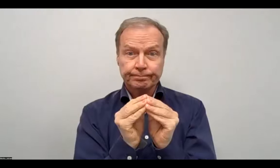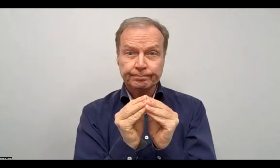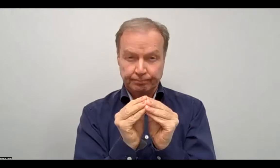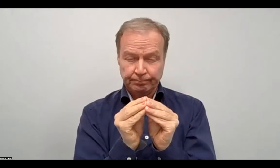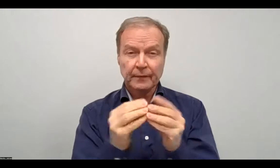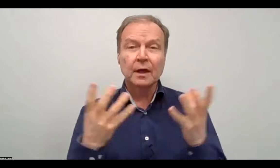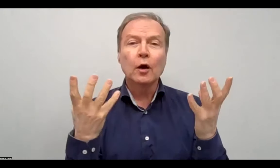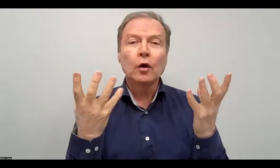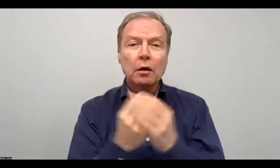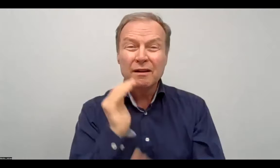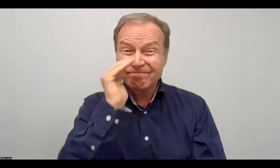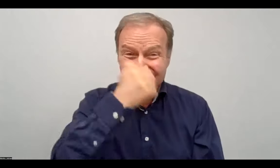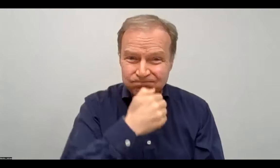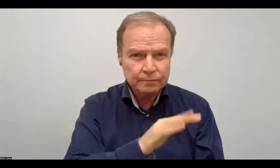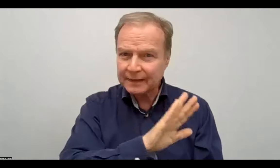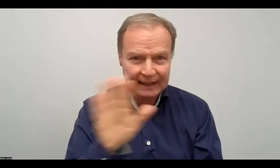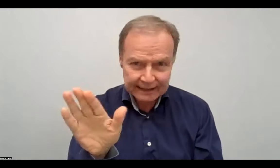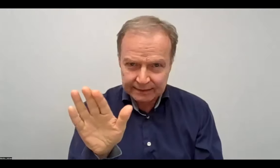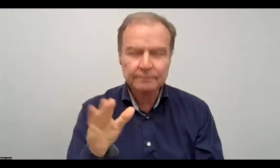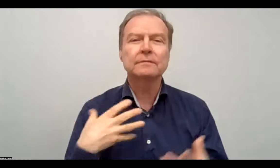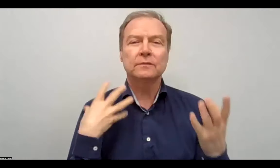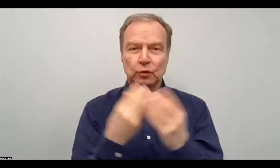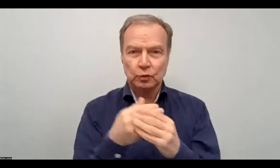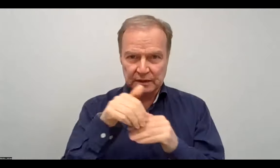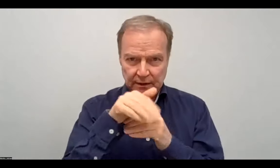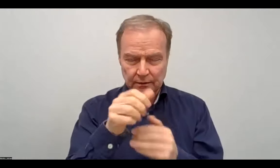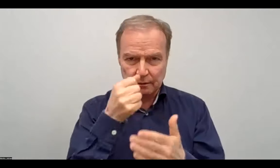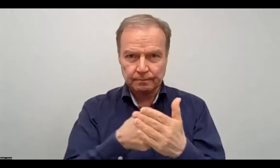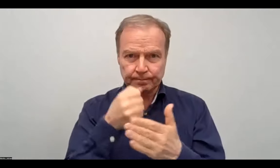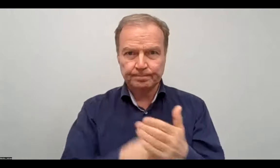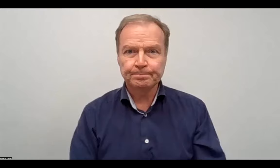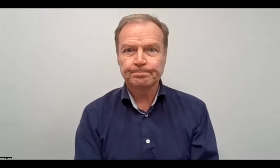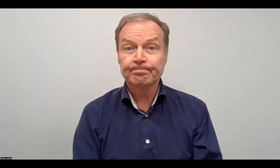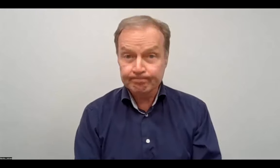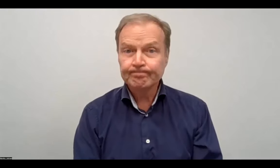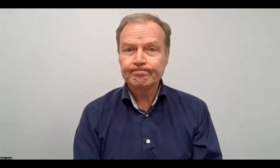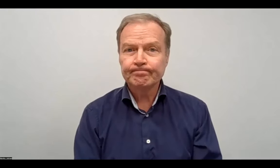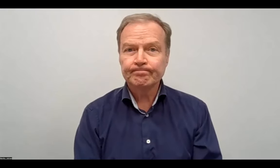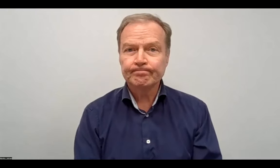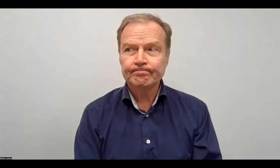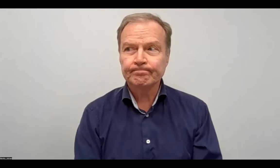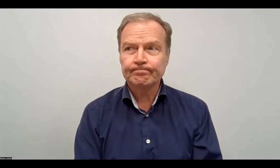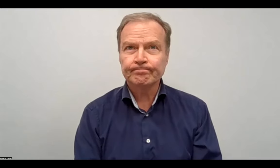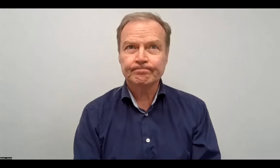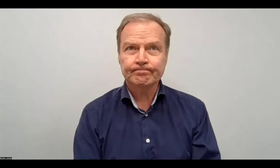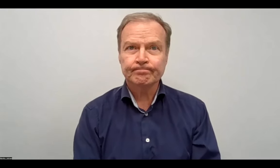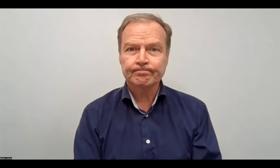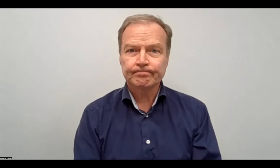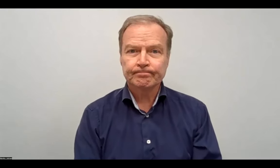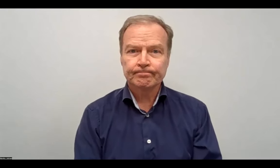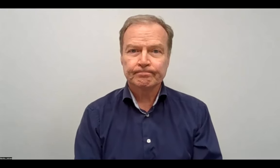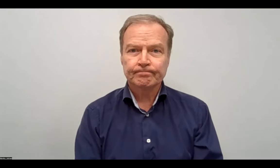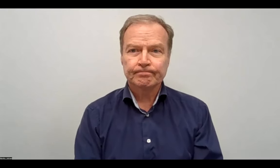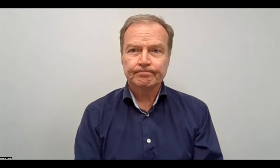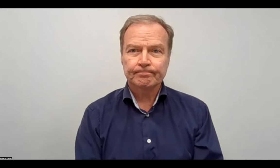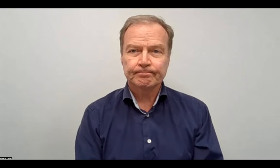kautta ihmisoikeuksien toteutuminen täytyy olla paremmalla tolalla. Me emme lannistu, me jatkamme yhteistyötä ja ajamme meidän